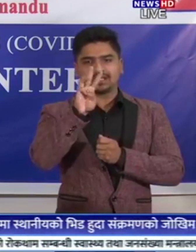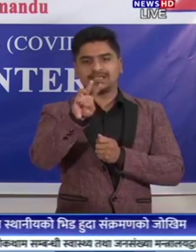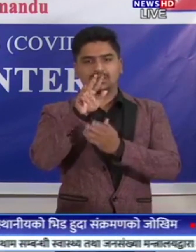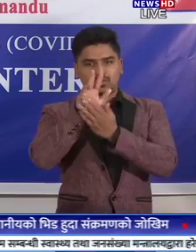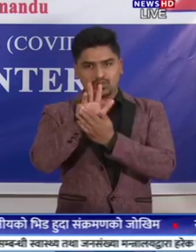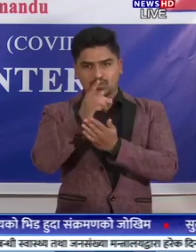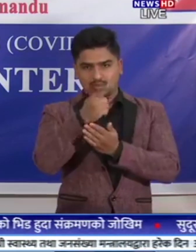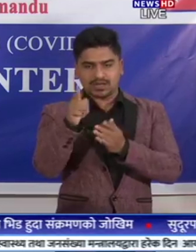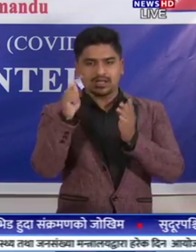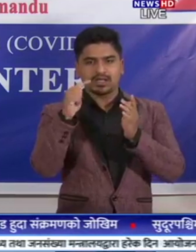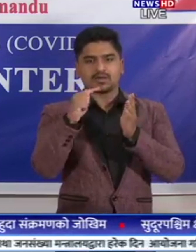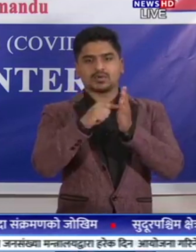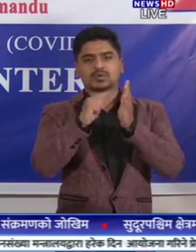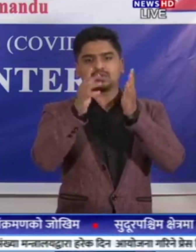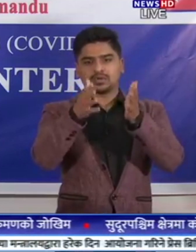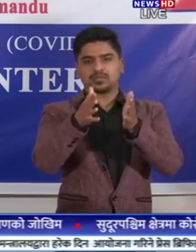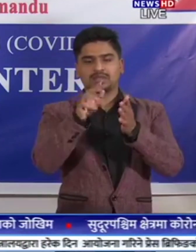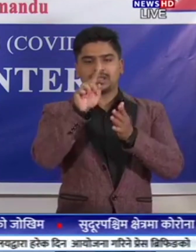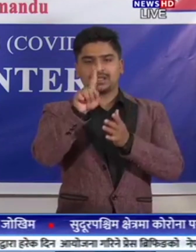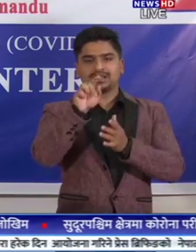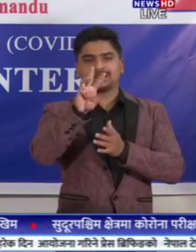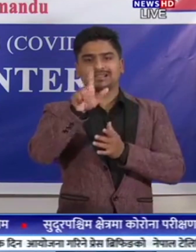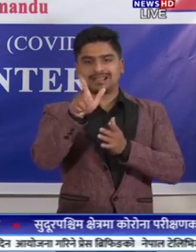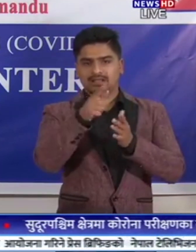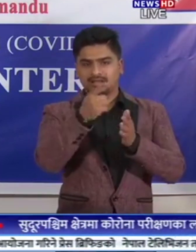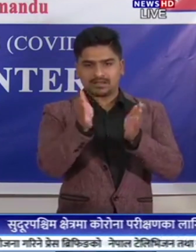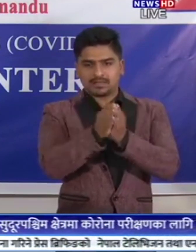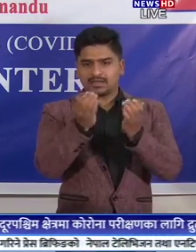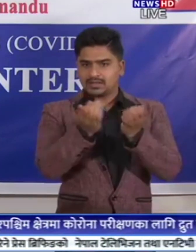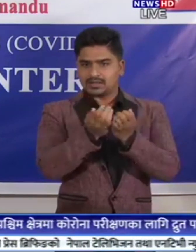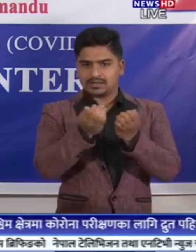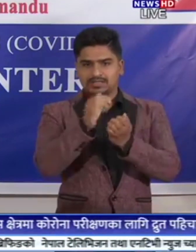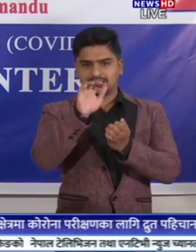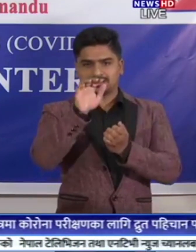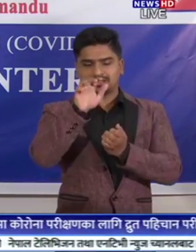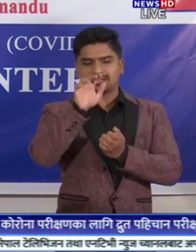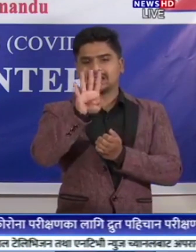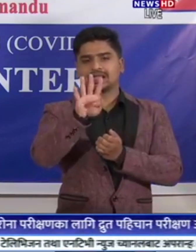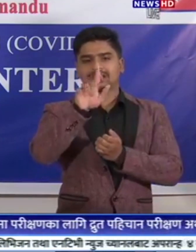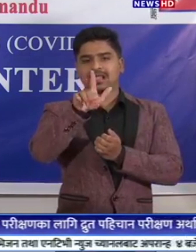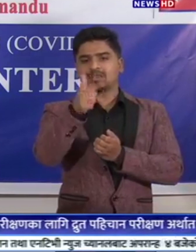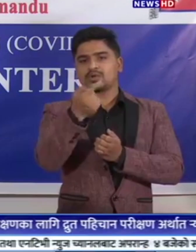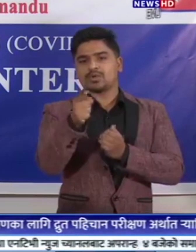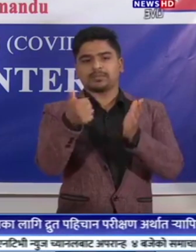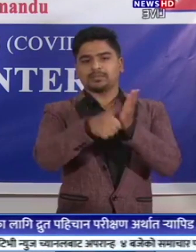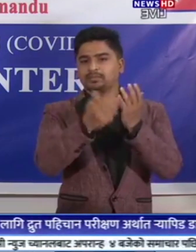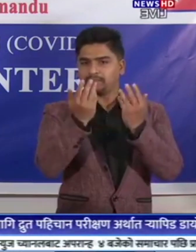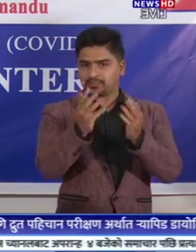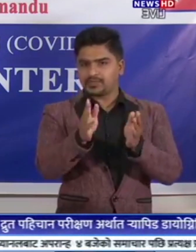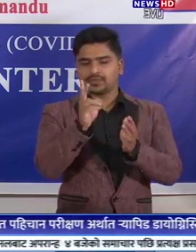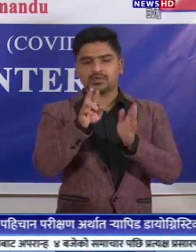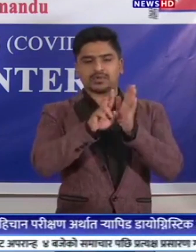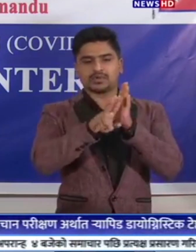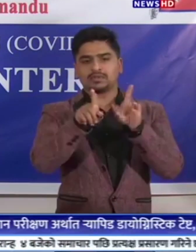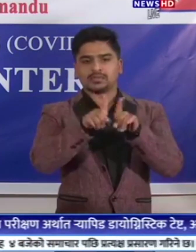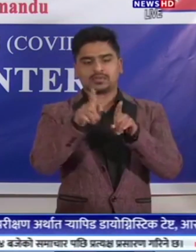कंचनपूर मा 113 सोटा गरी, कूल 466 परिक्षन बही को छा, रो त्यो नतिजा